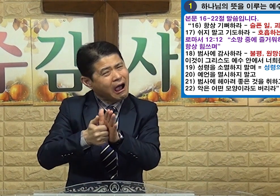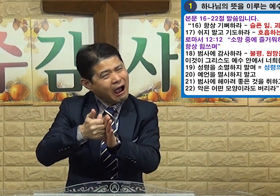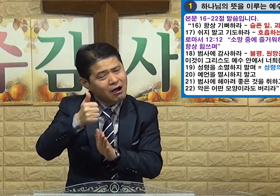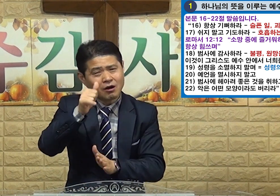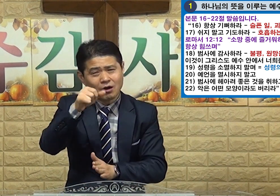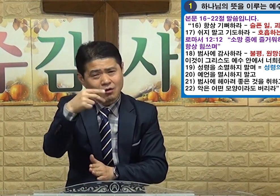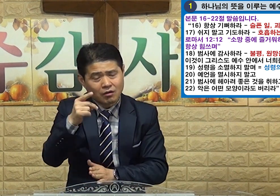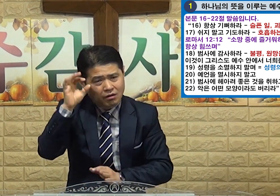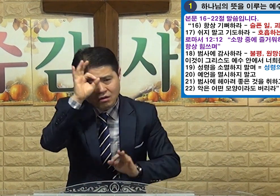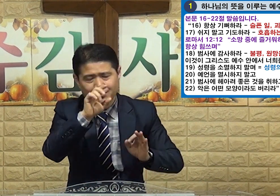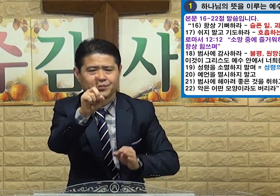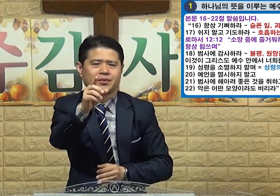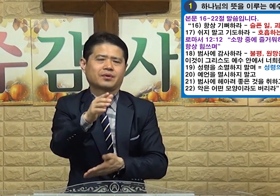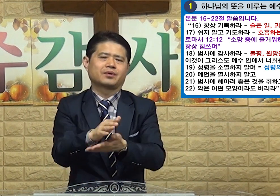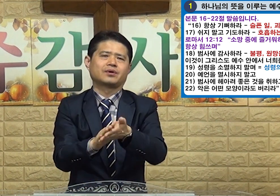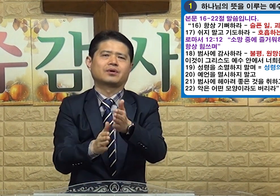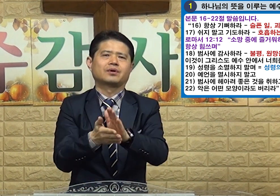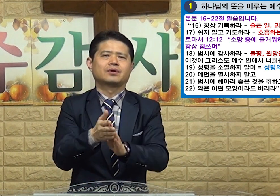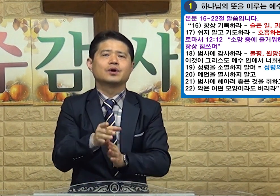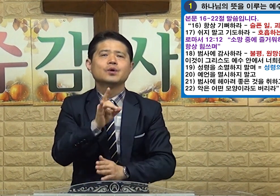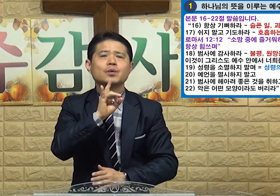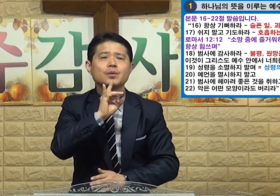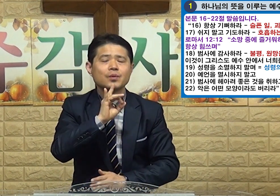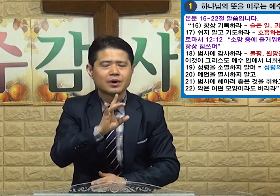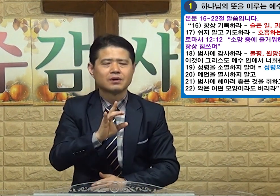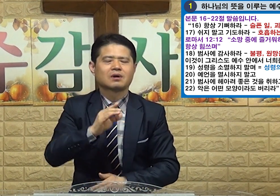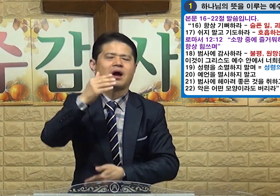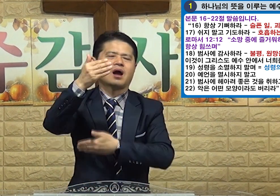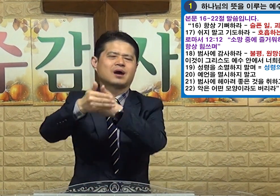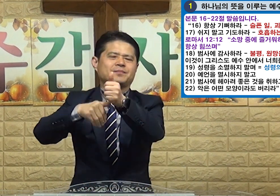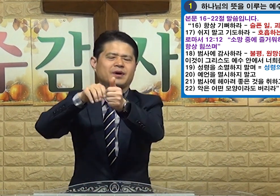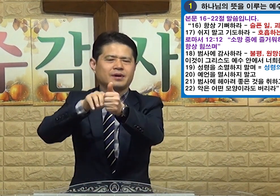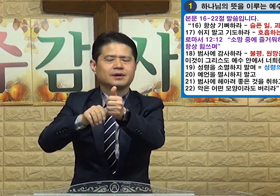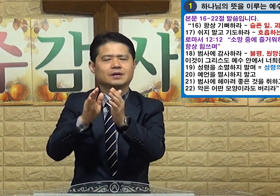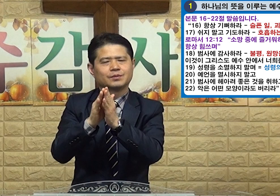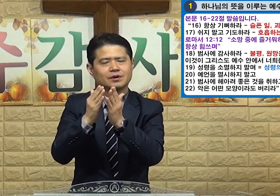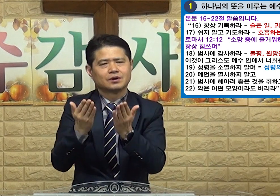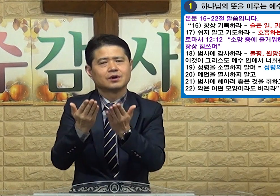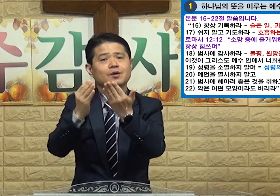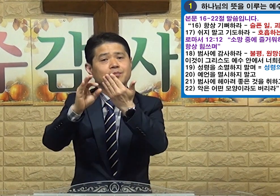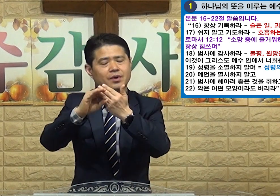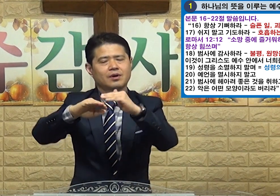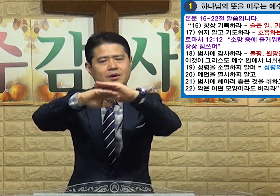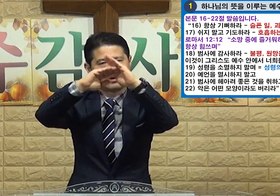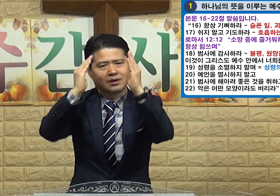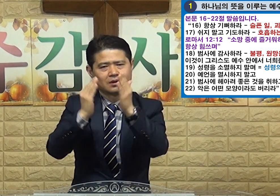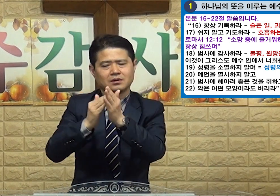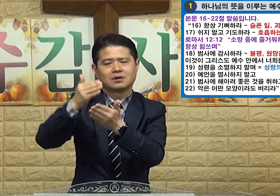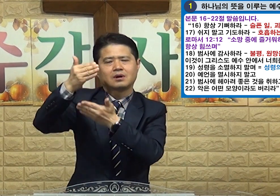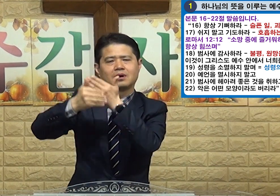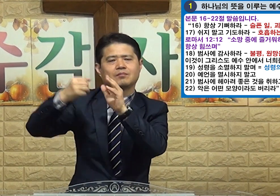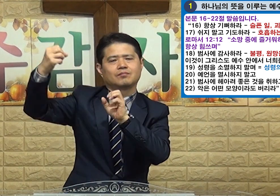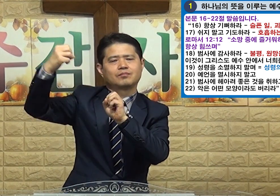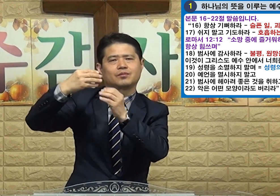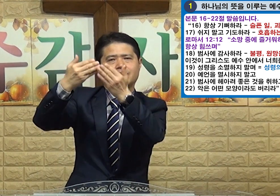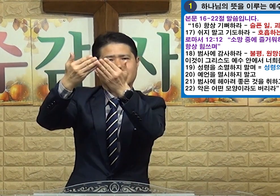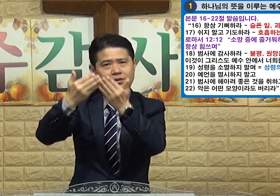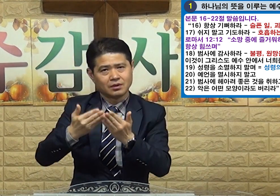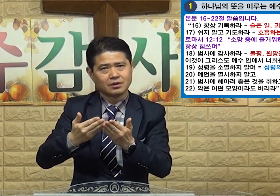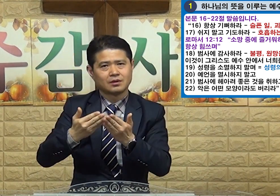없습니다. 희망을 단 하나도 찾을 수 없습니다. 단 하나 아버지께 기도를 올리면 하나님께서